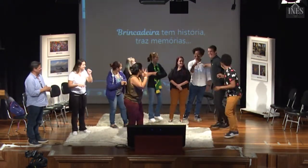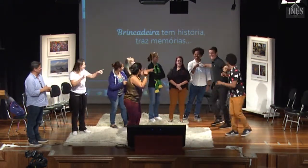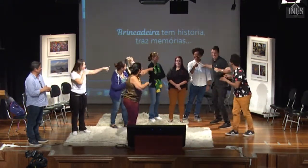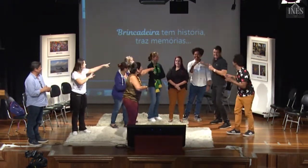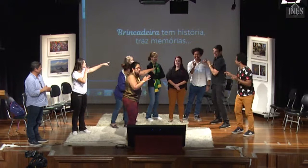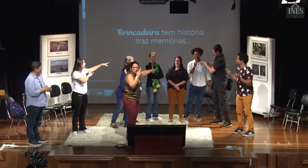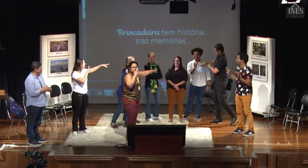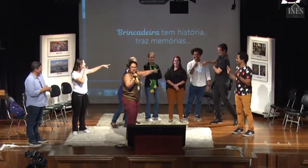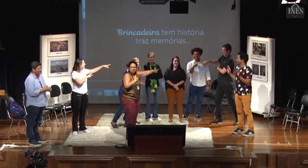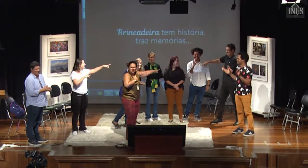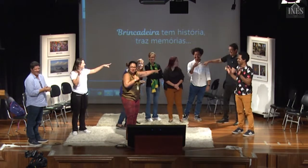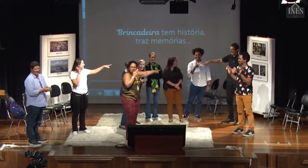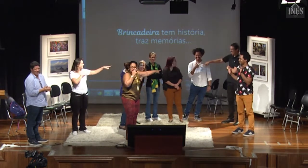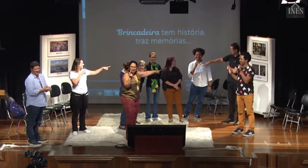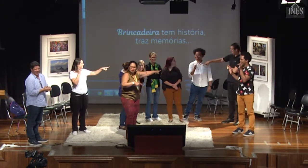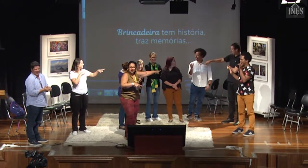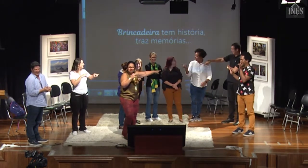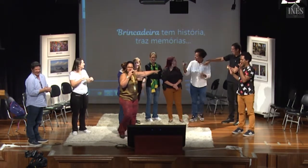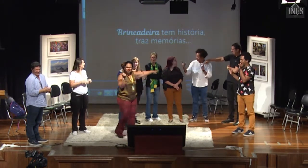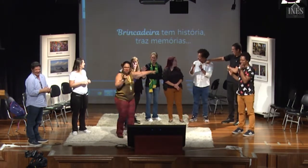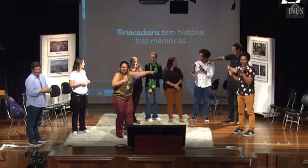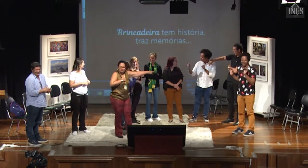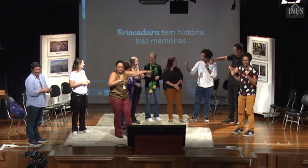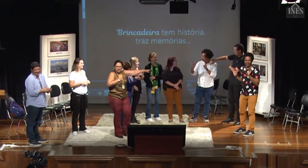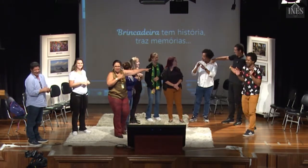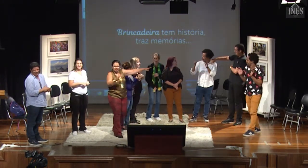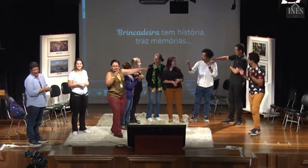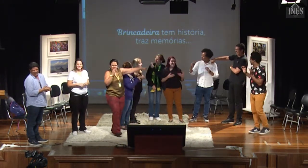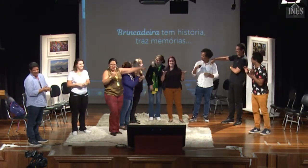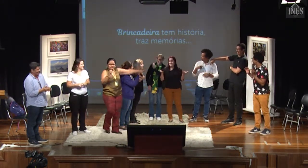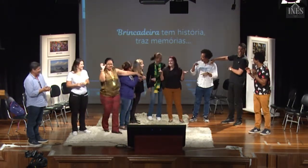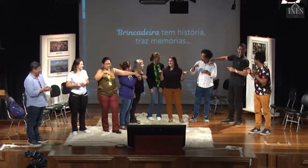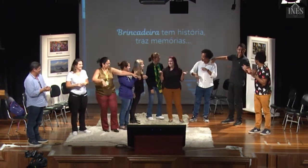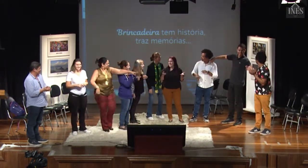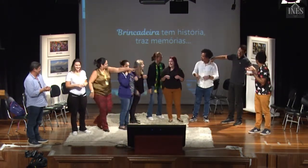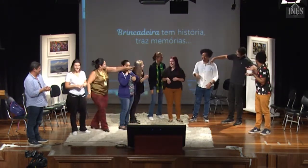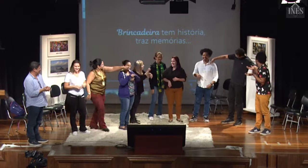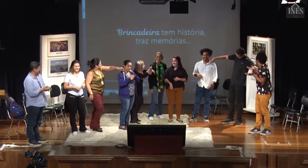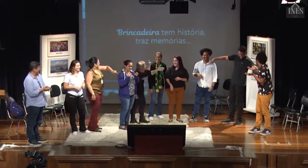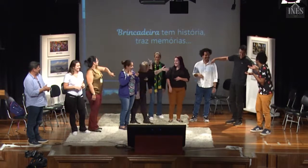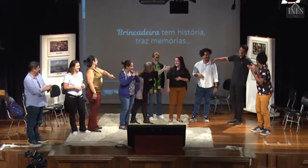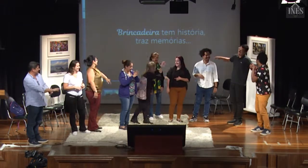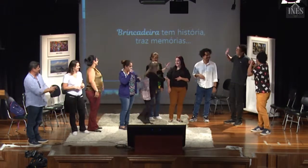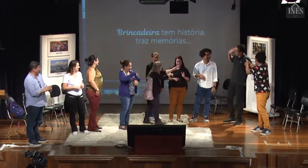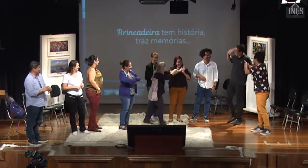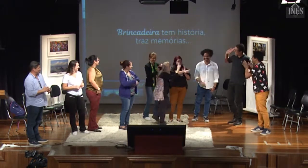Mas vocês viram, Wesley que errou. Olha que fofoqueiro. Fez de propósito. Olha a fofoca. Foi ele, foi